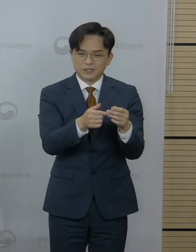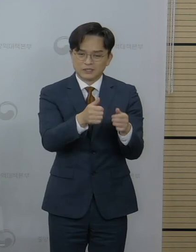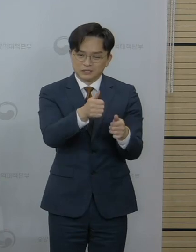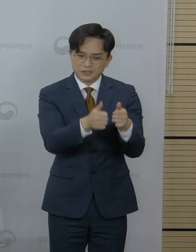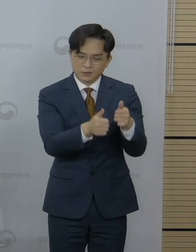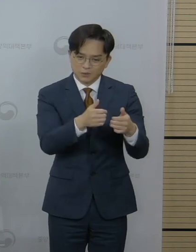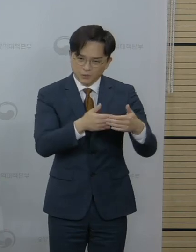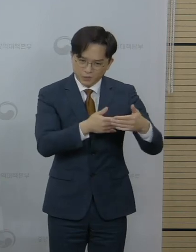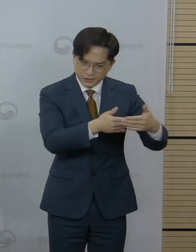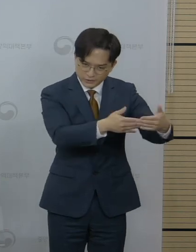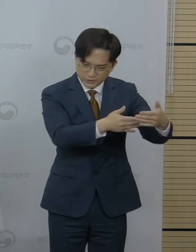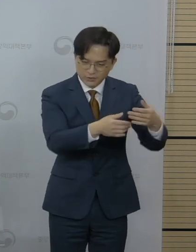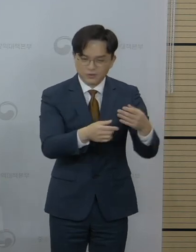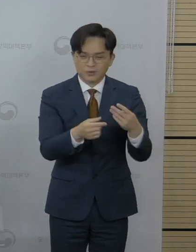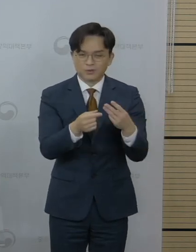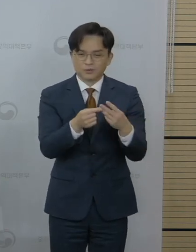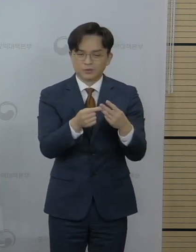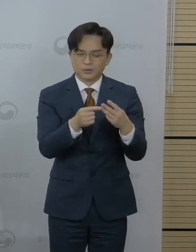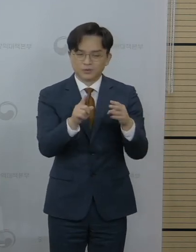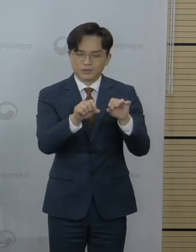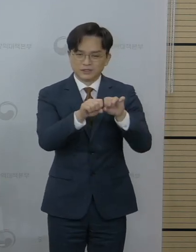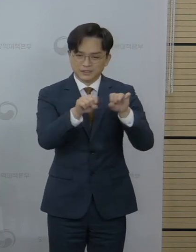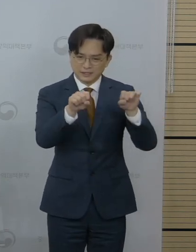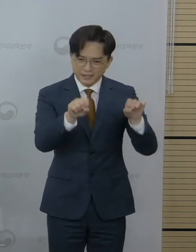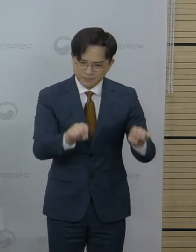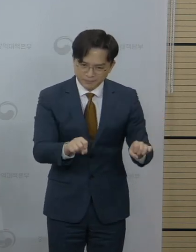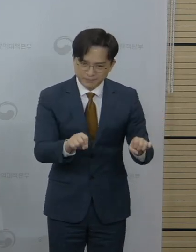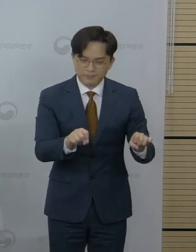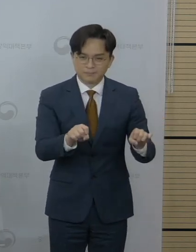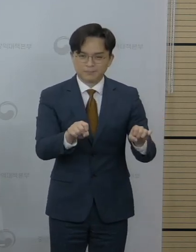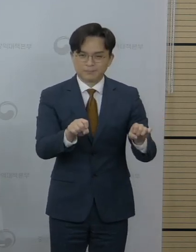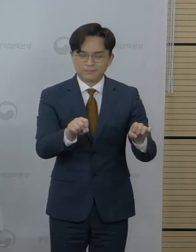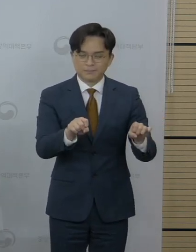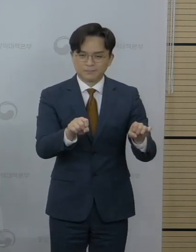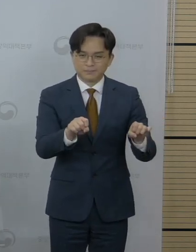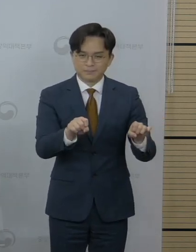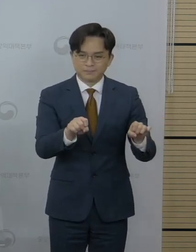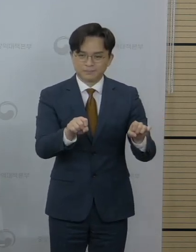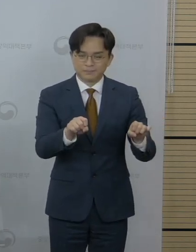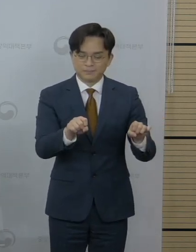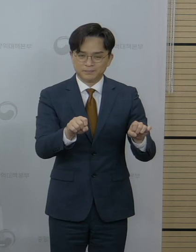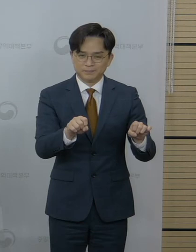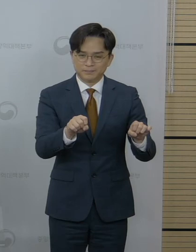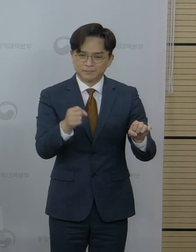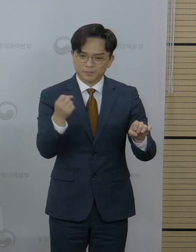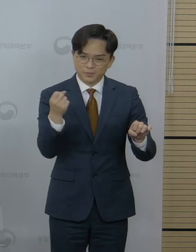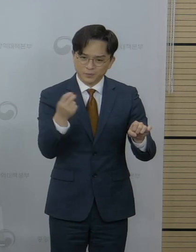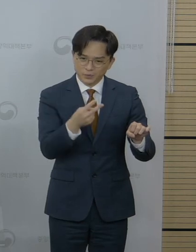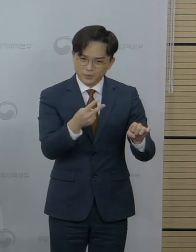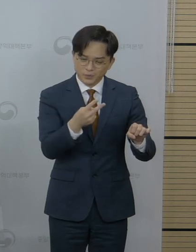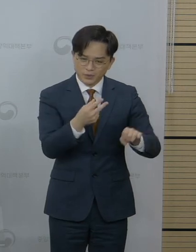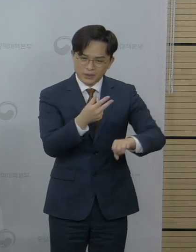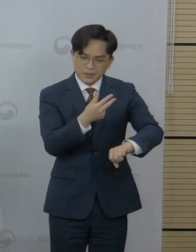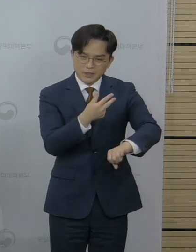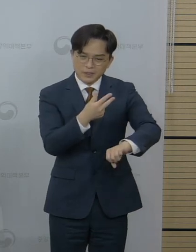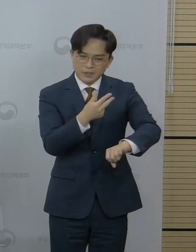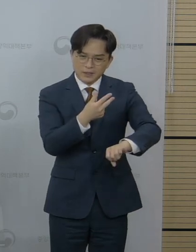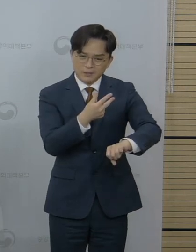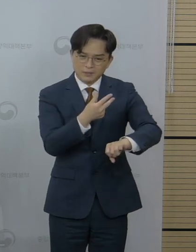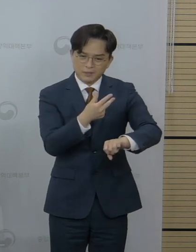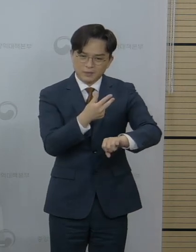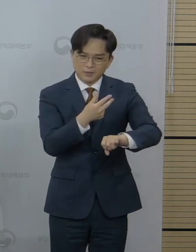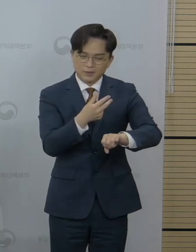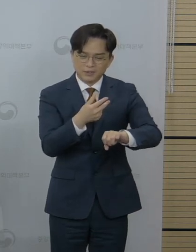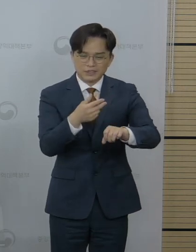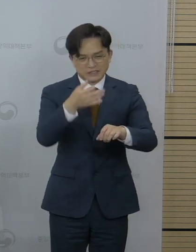체계, 네트워크, 거버넌스 이런 것들이 전반적으로 그리고 총체적으로 많은 격차를